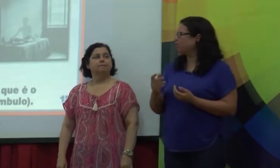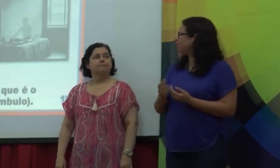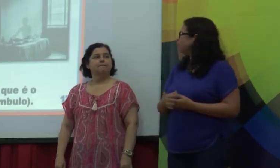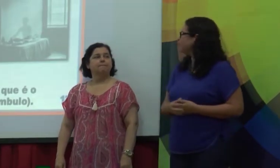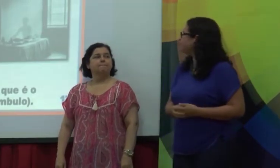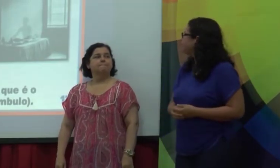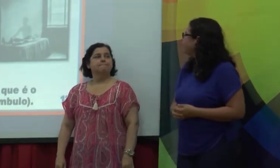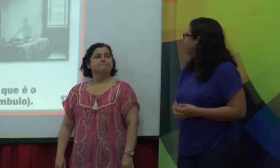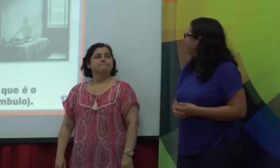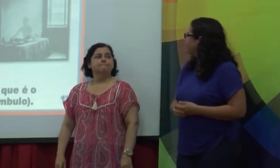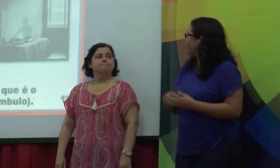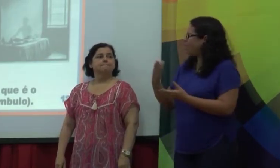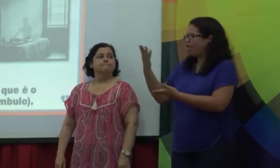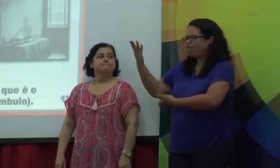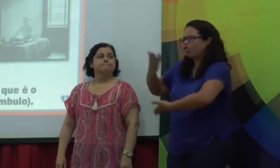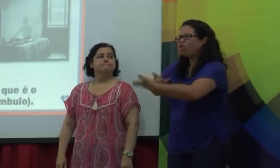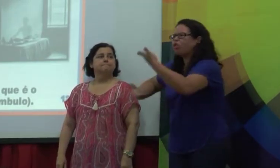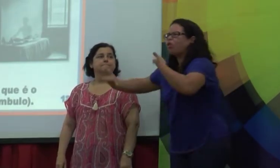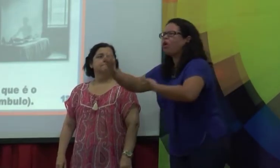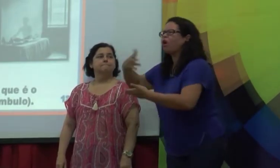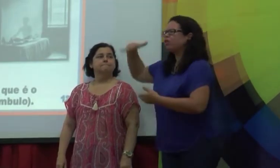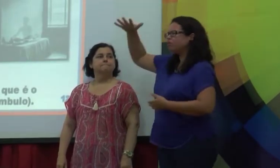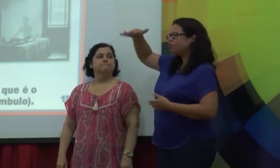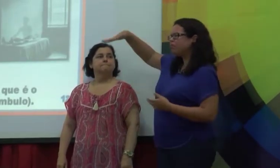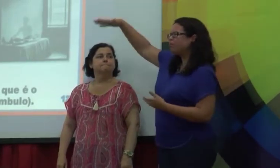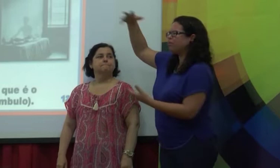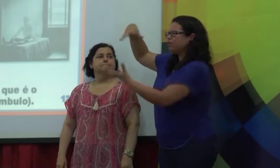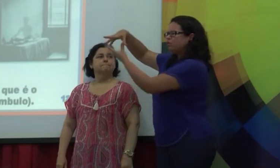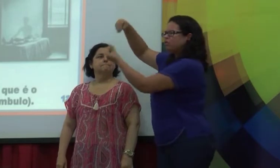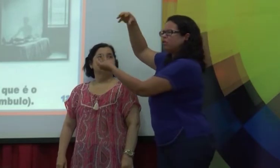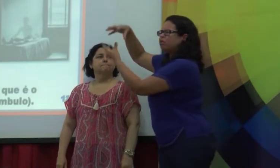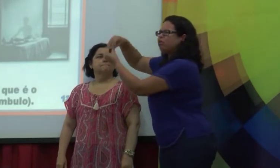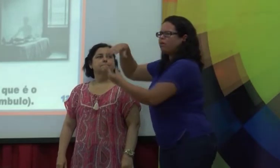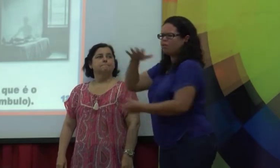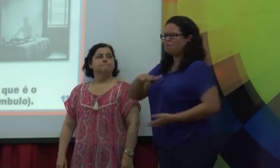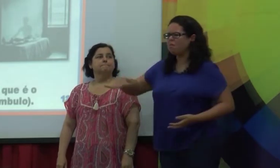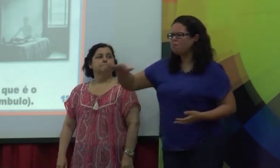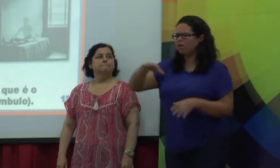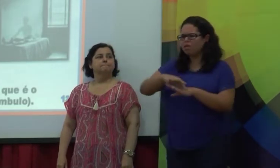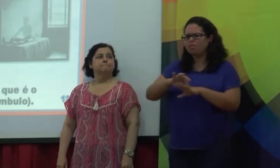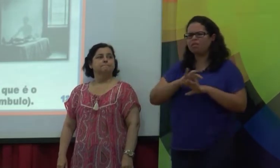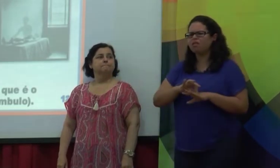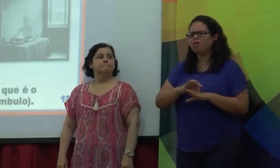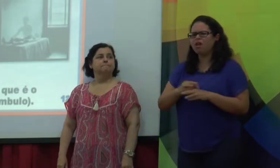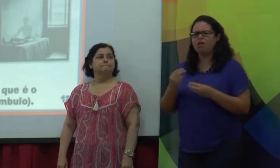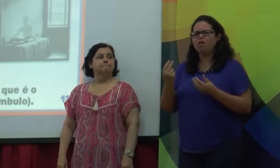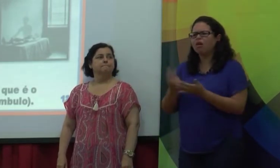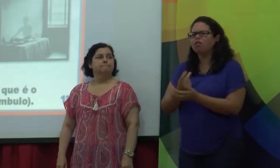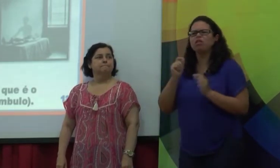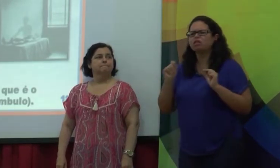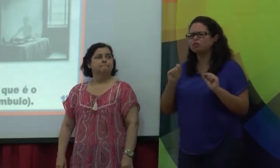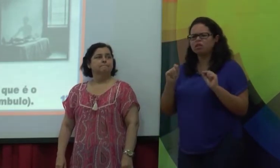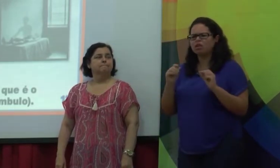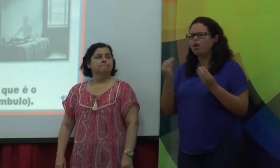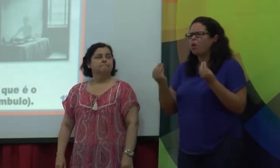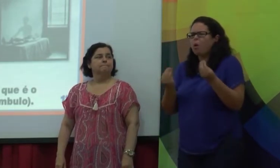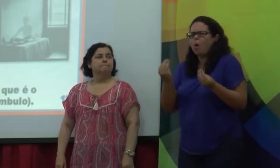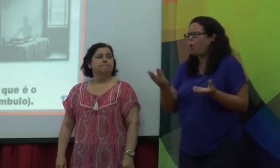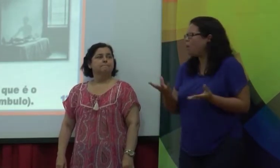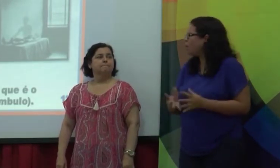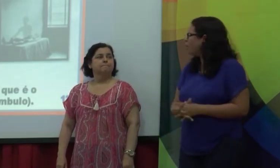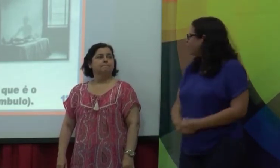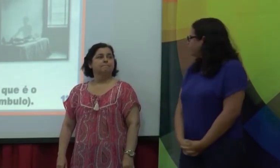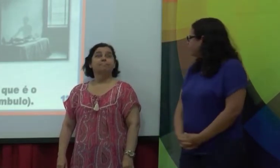que acontecia? Qual era a relação que existe entre o mundo espiritual e o mundo corporal?